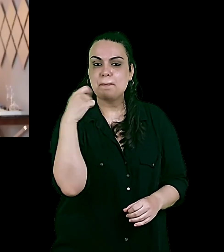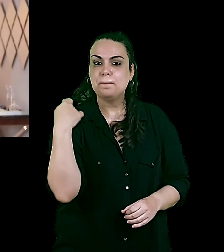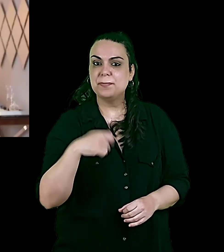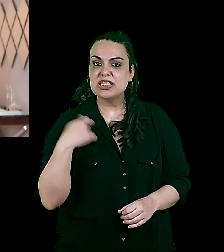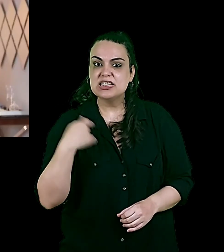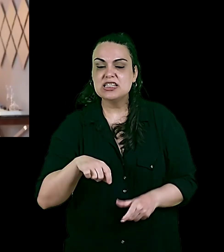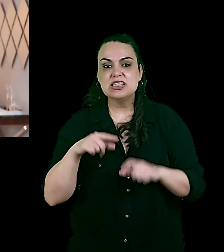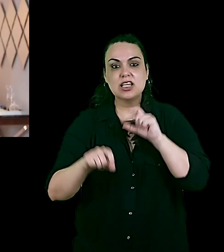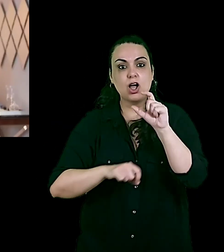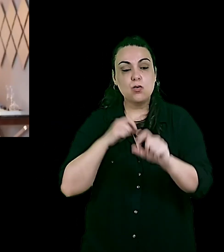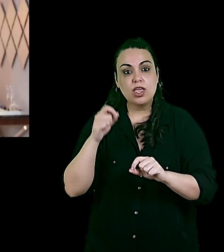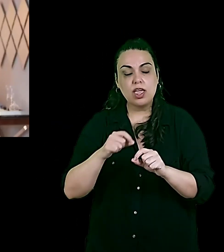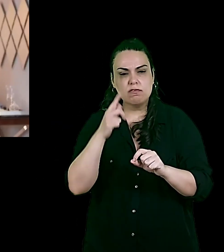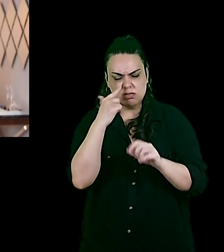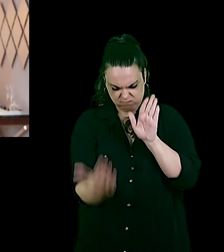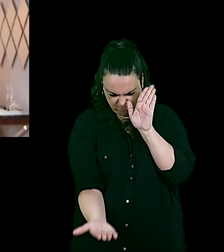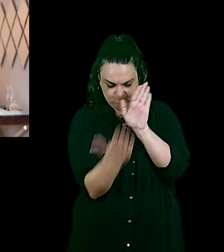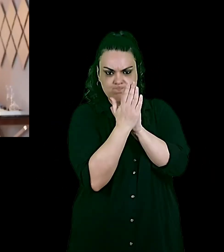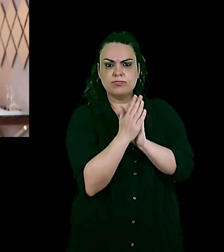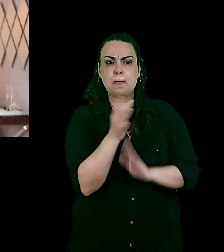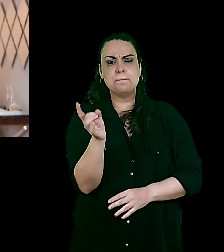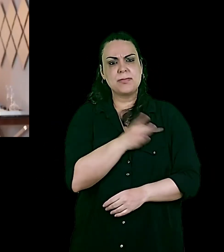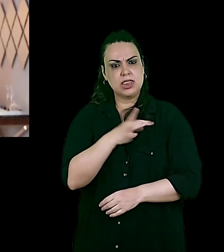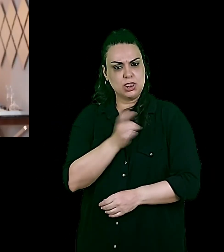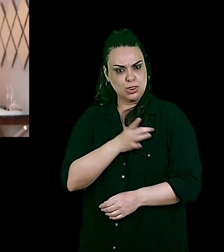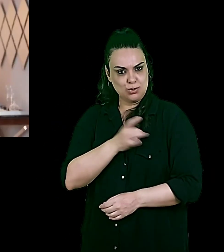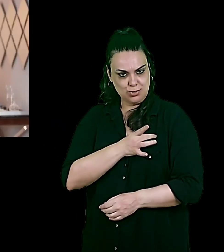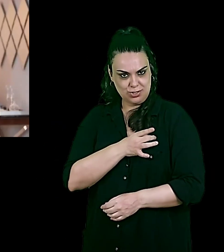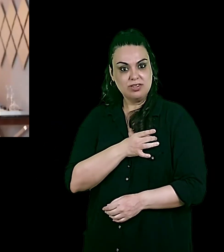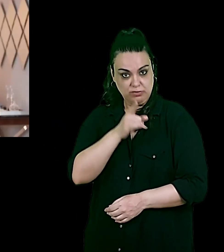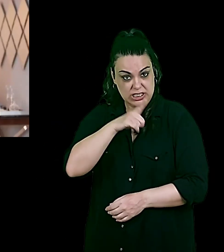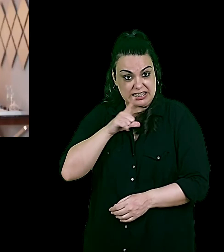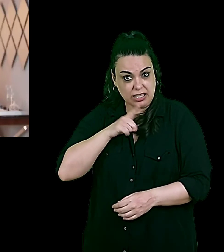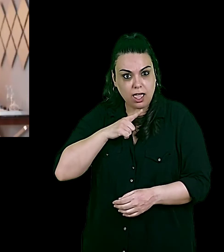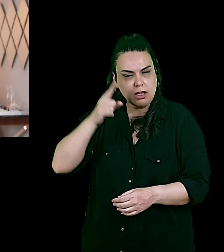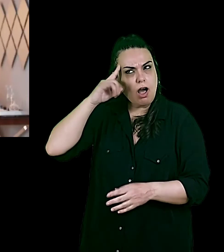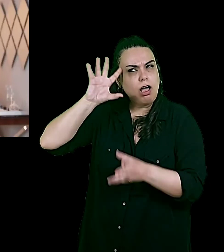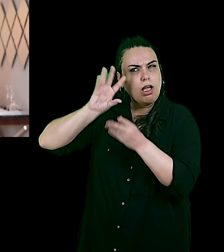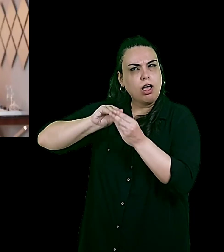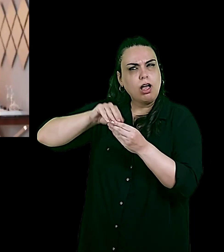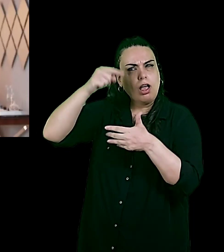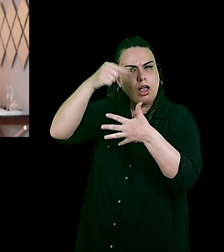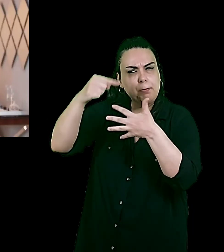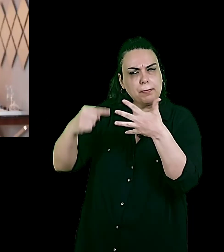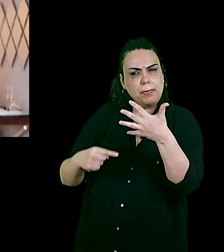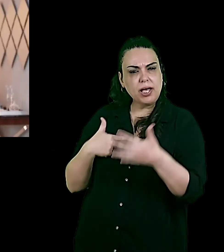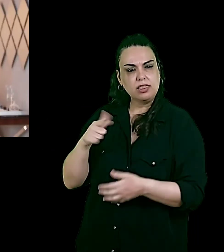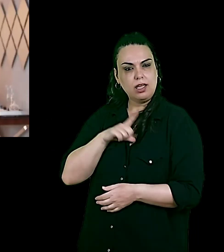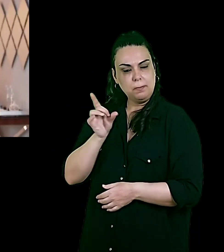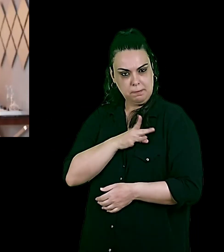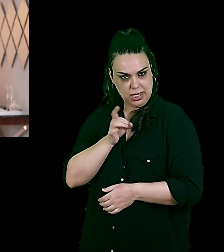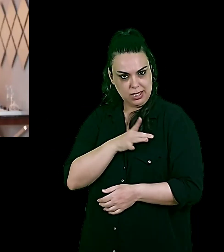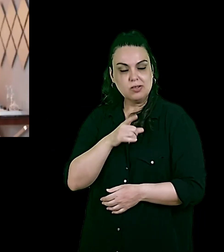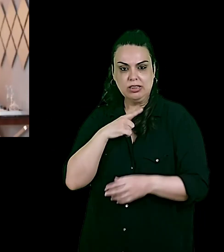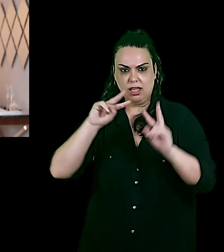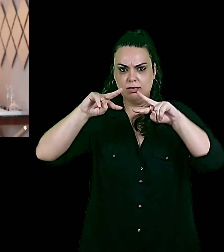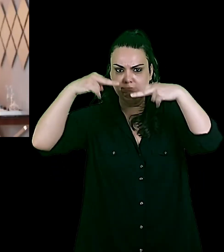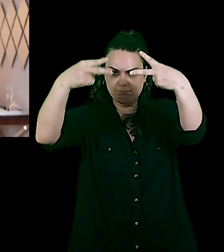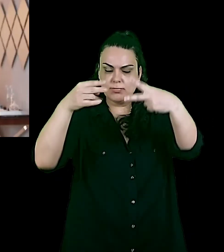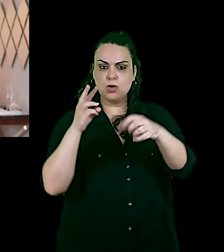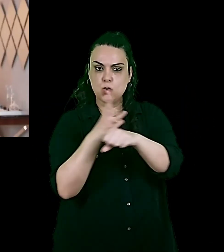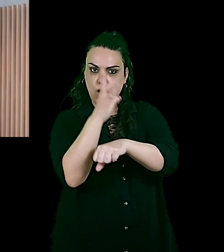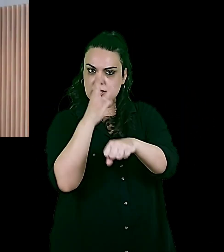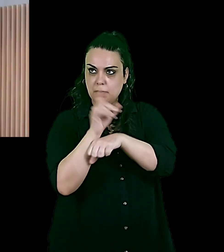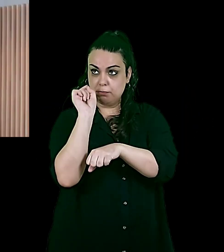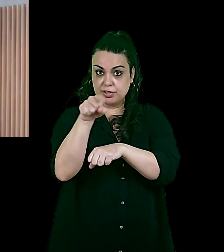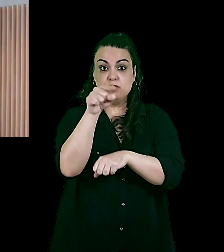precisa confrontar os seus medos. Eu quero que na disponibilidade, né, lembrando, vai estar lá na descrição do link do